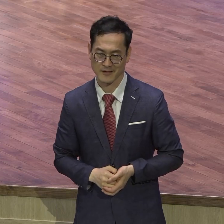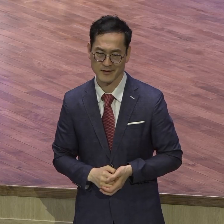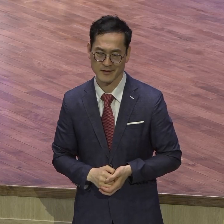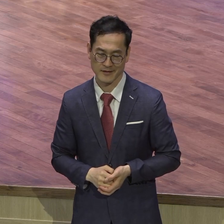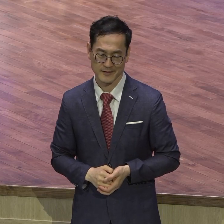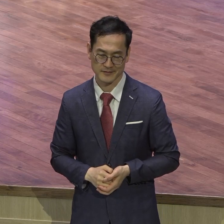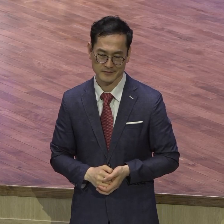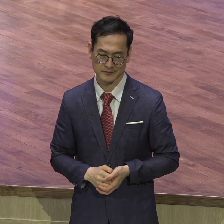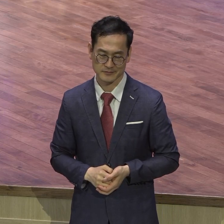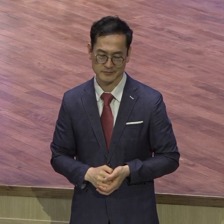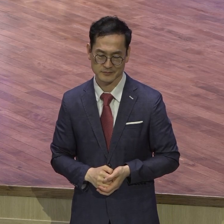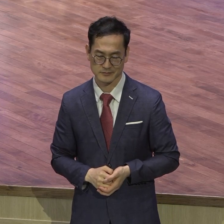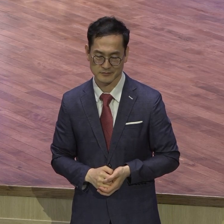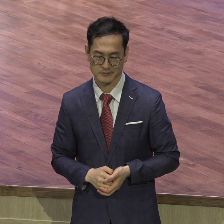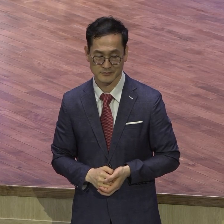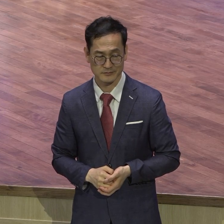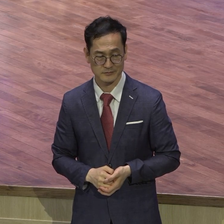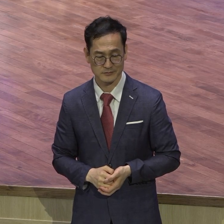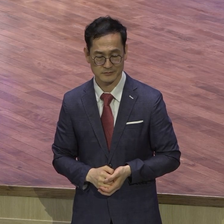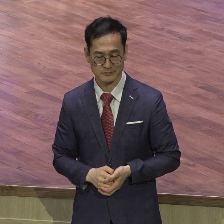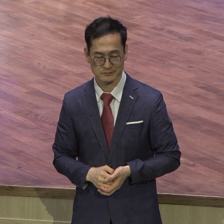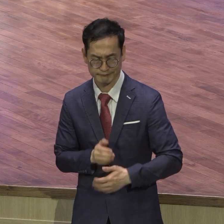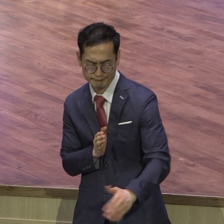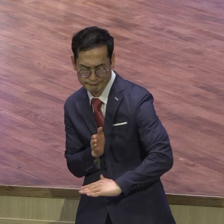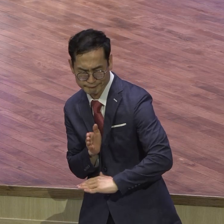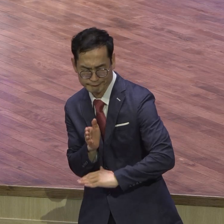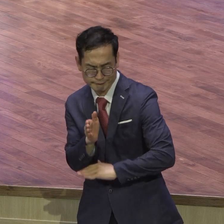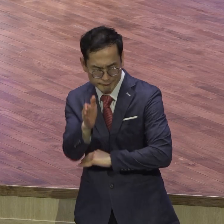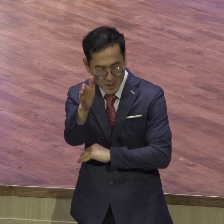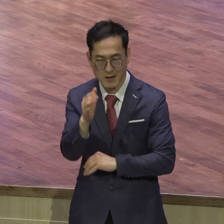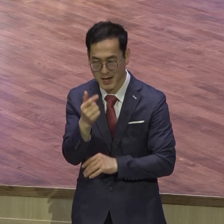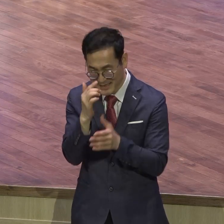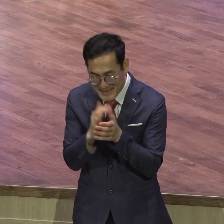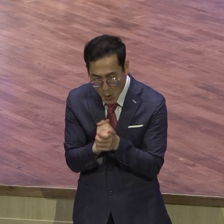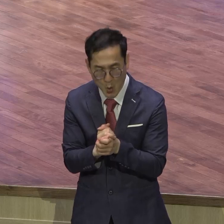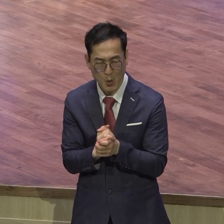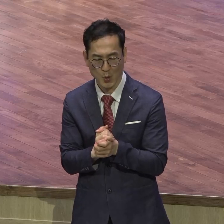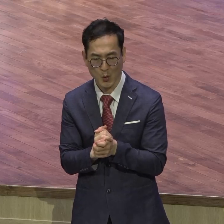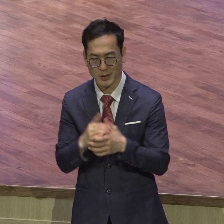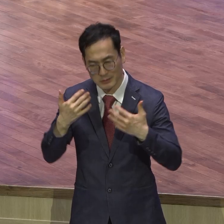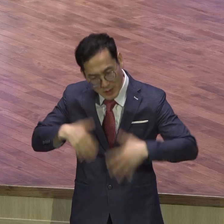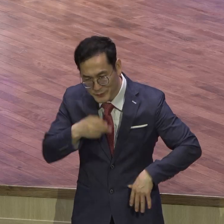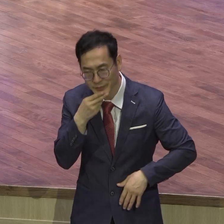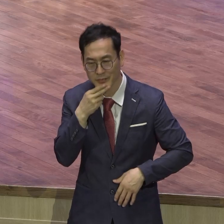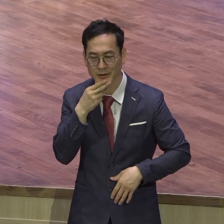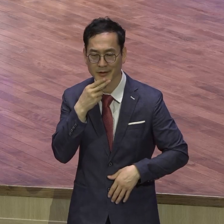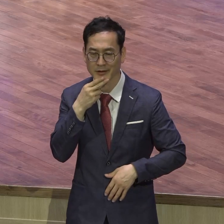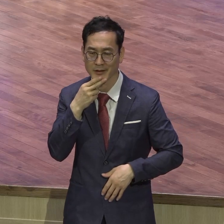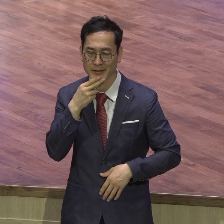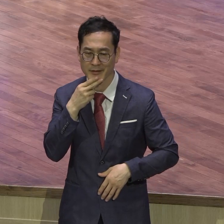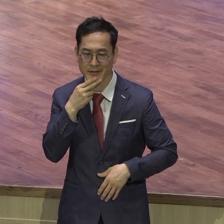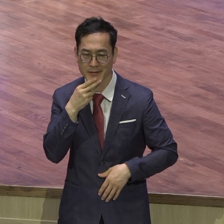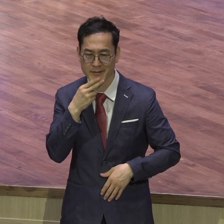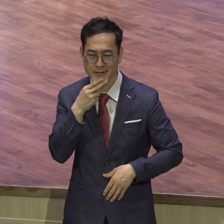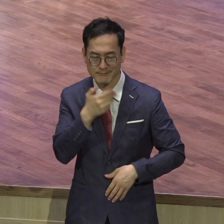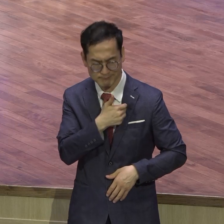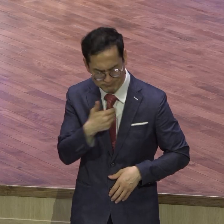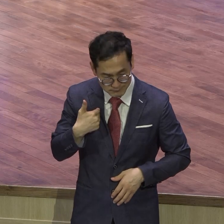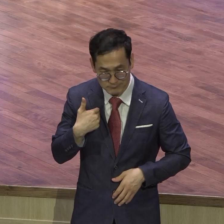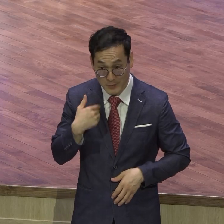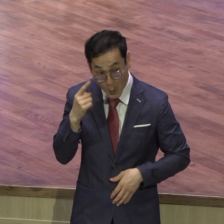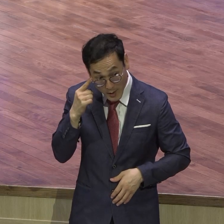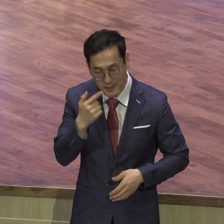어떻게 저렇게 지속적으로 헌신할 수 있고 지속적으로 기도하고 지속적으로 저렇게 사명 감당하느냐 처음이 있어